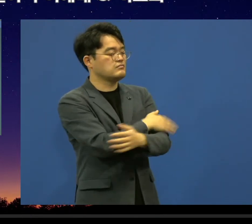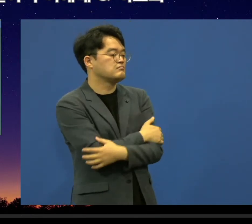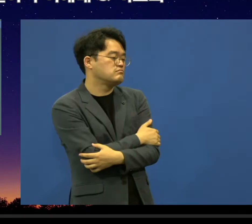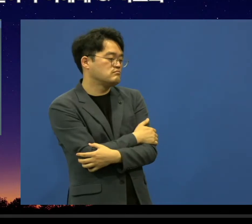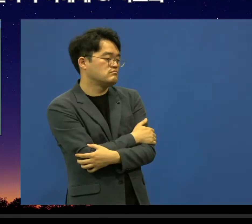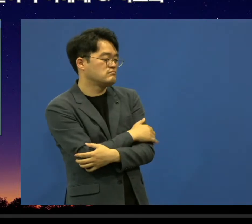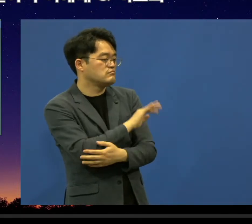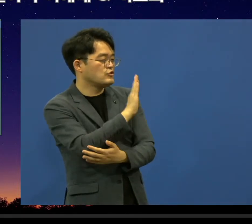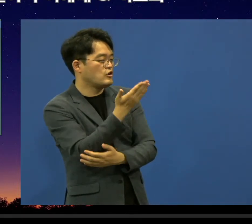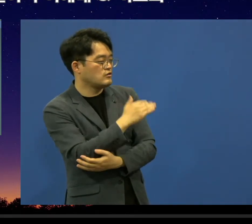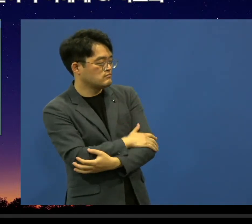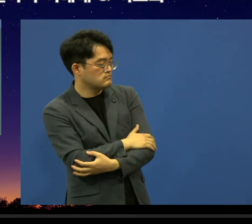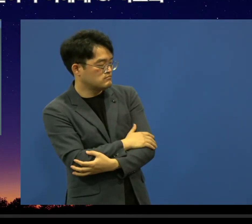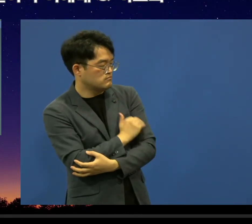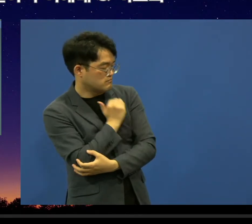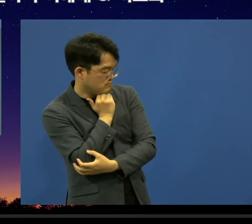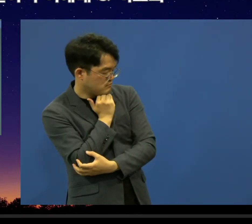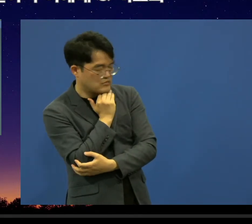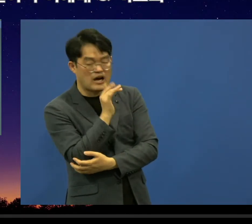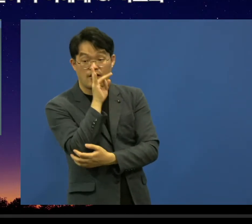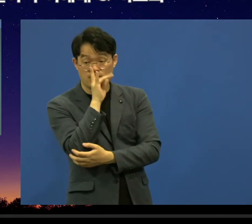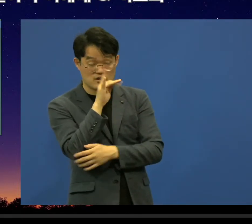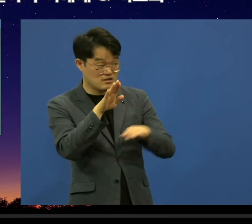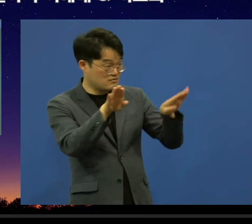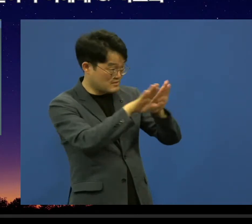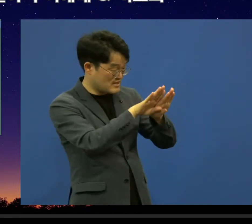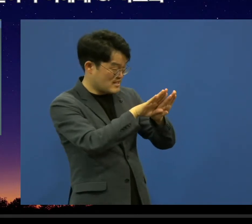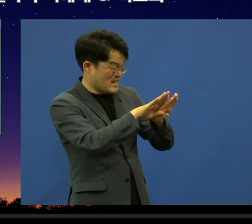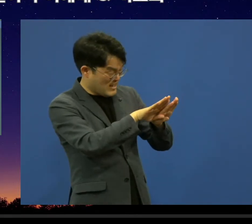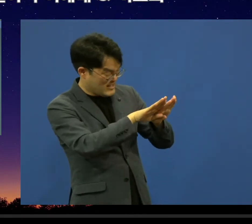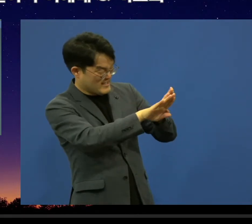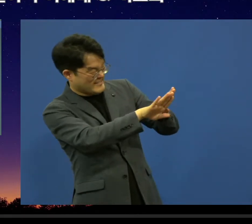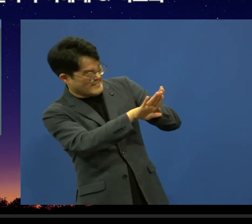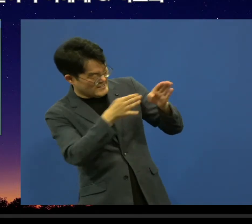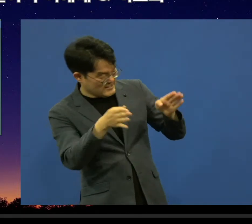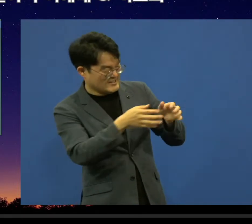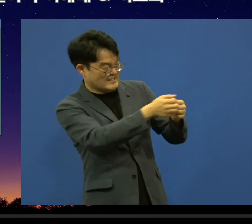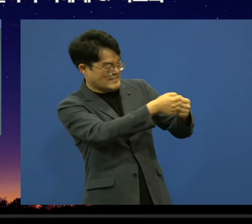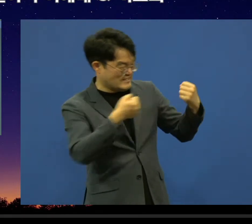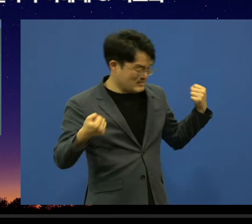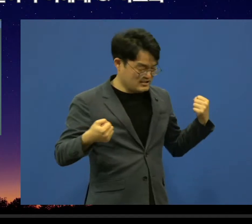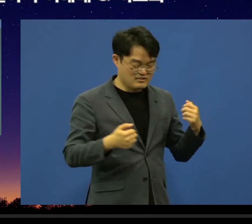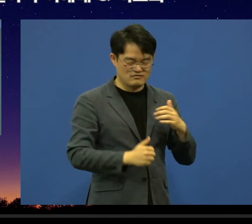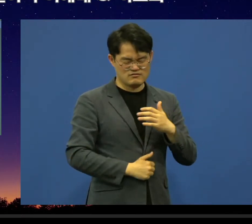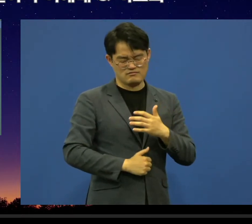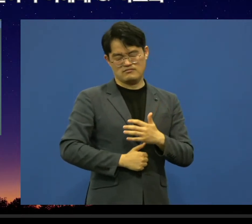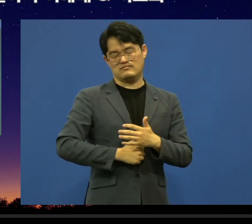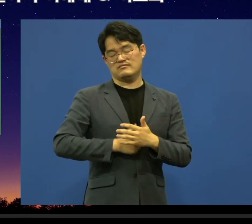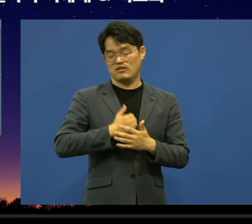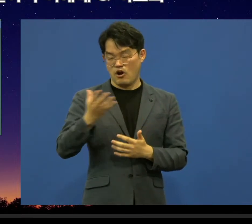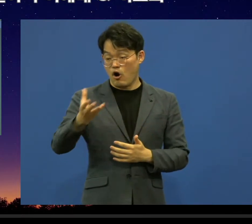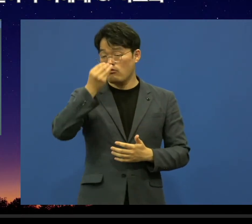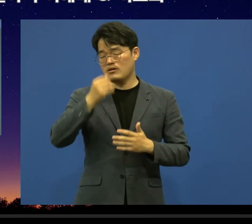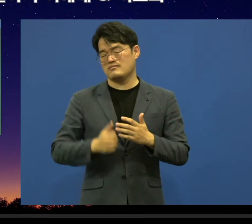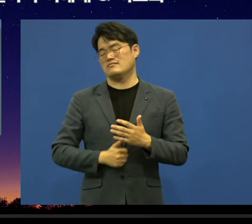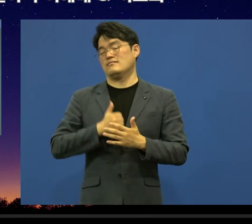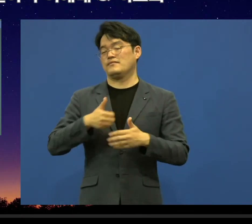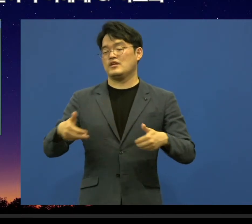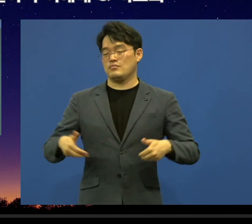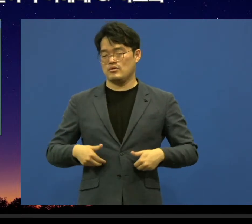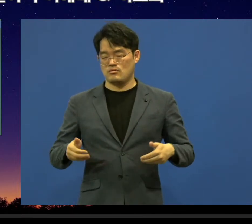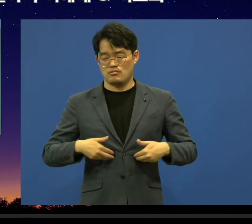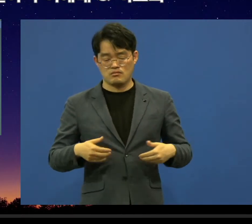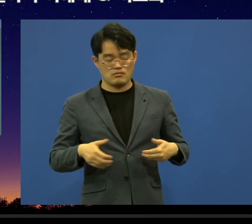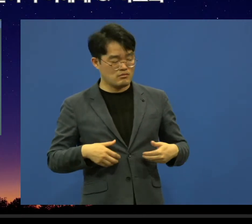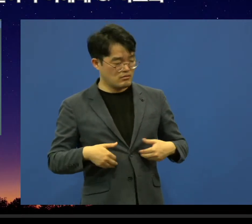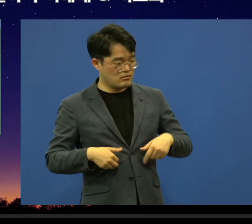문 앞에서 분노해야 돼요. 열려야 할 문이 닫혀있다면 여러분 분노하셔야 됩니다. 풀려있어야 할